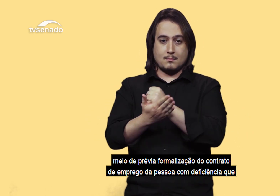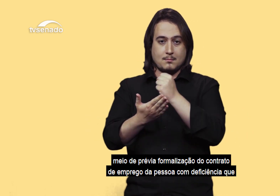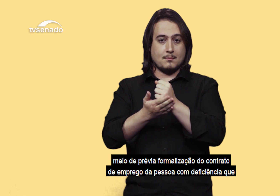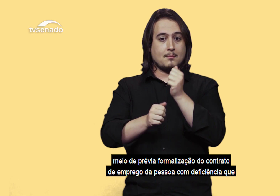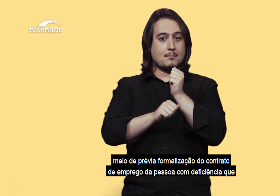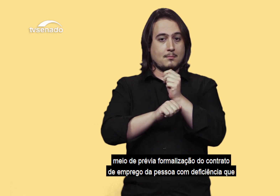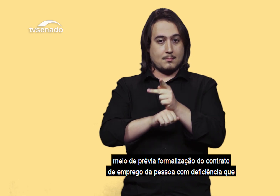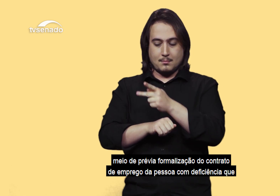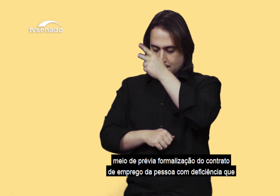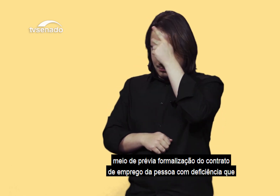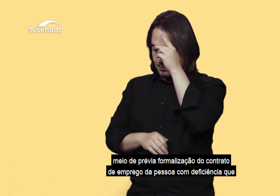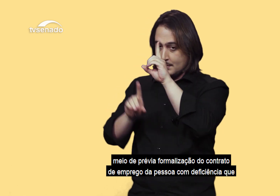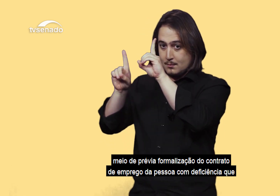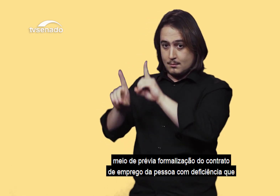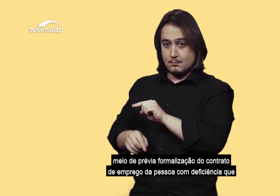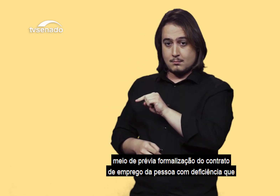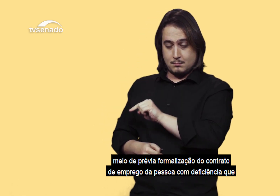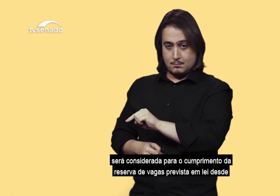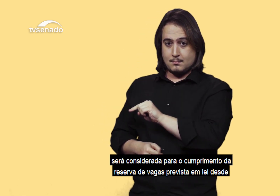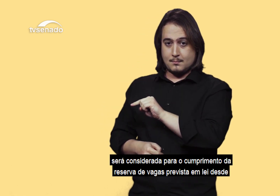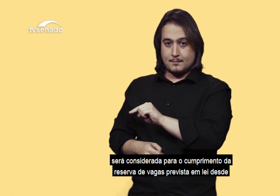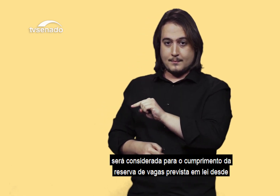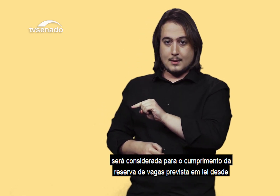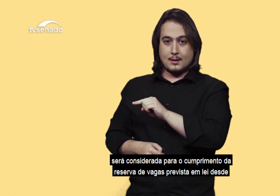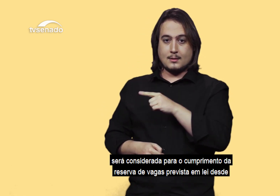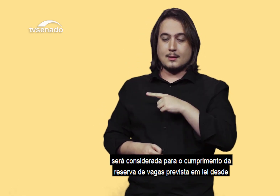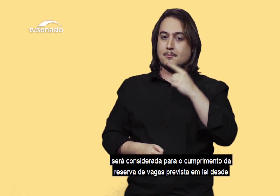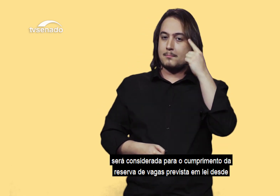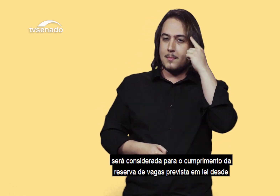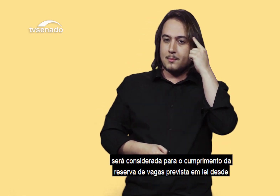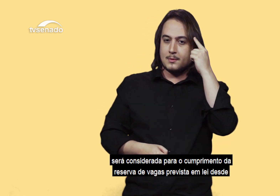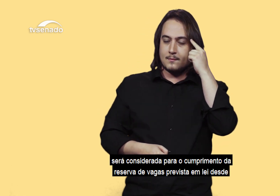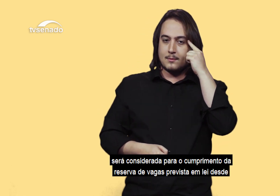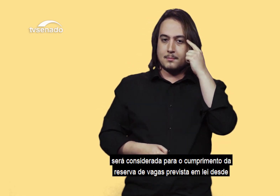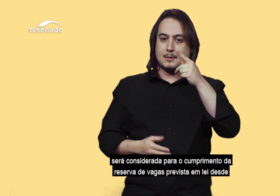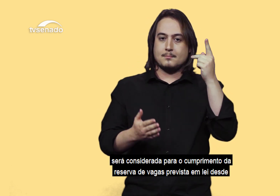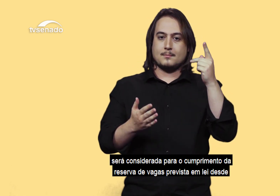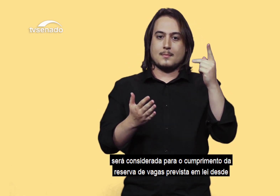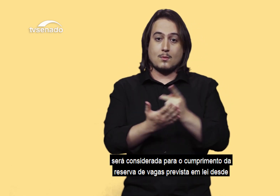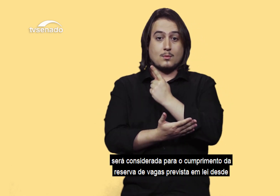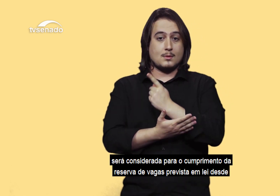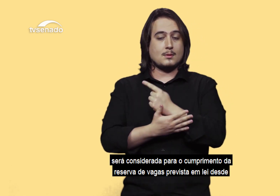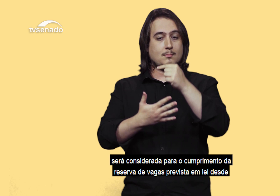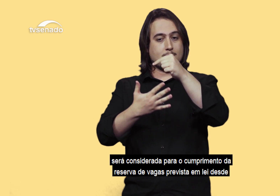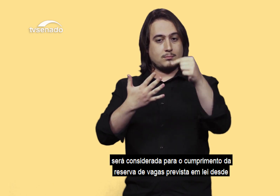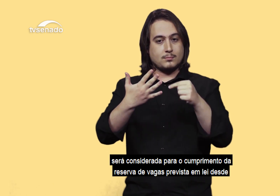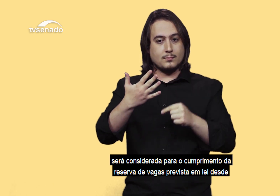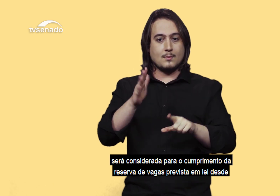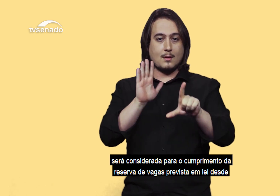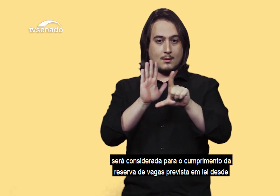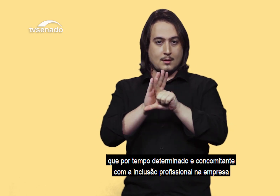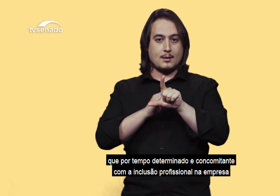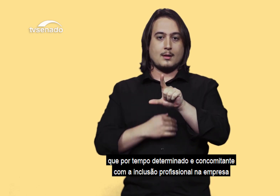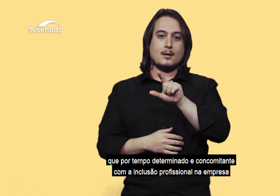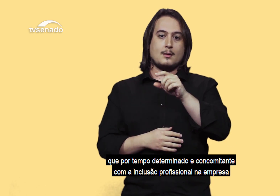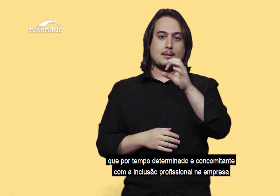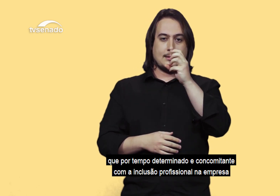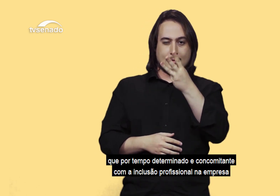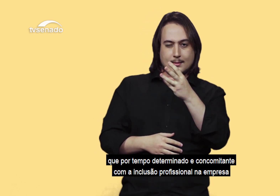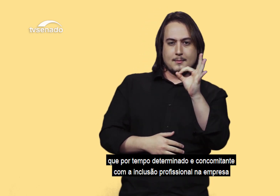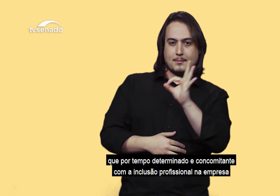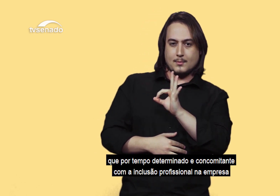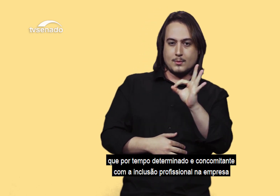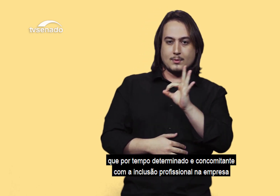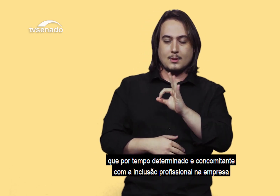de emprego da pessoa com deficiência, que será considerada para o cumprimento da reserva de vagas prevista em lei, desde que por